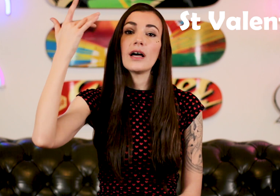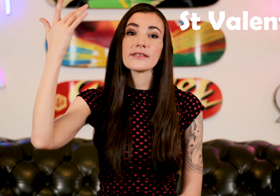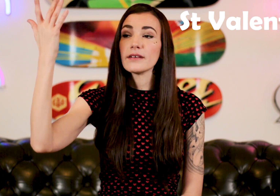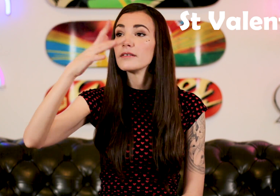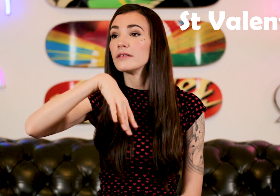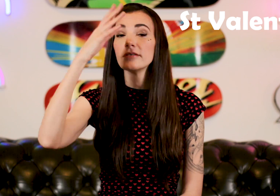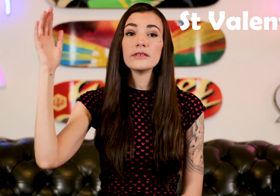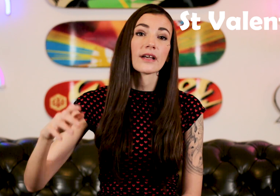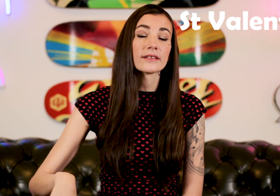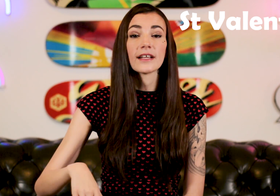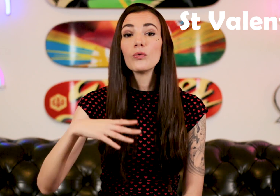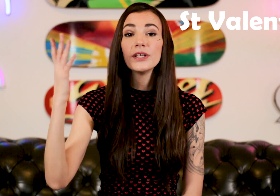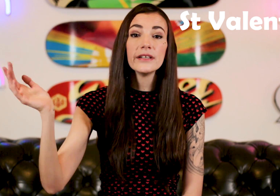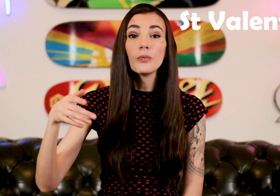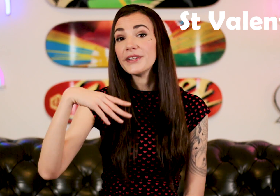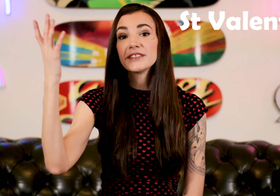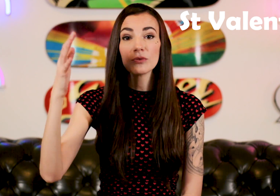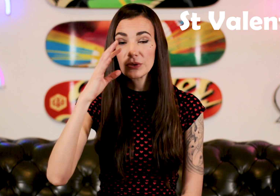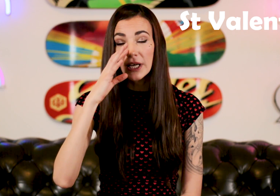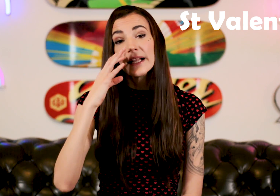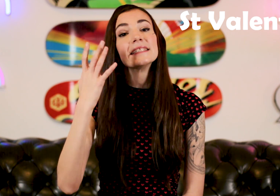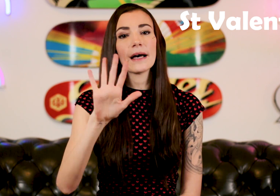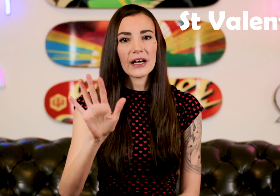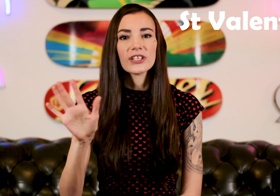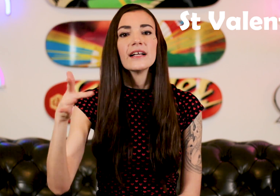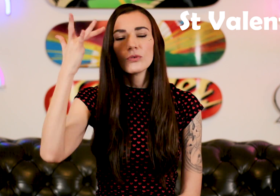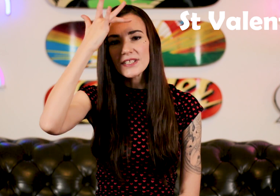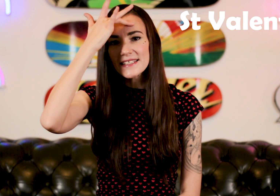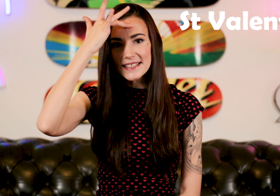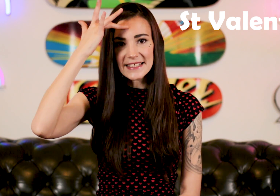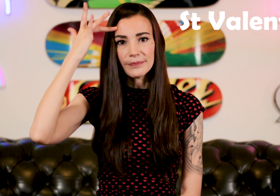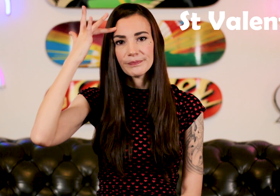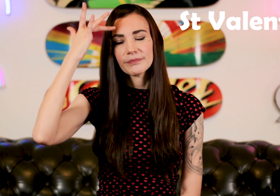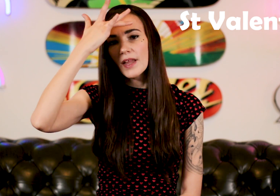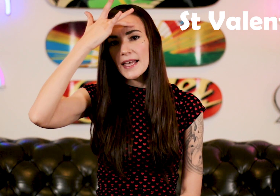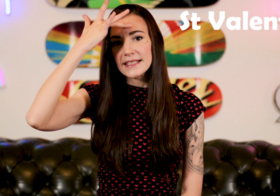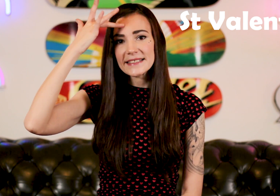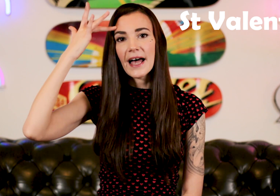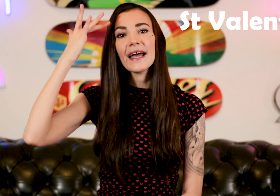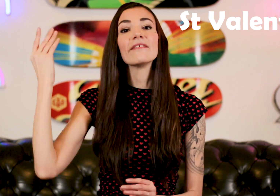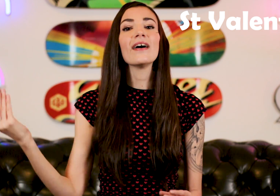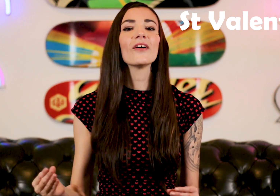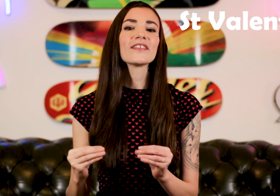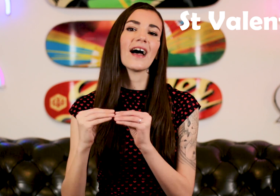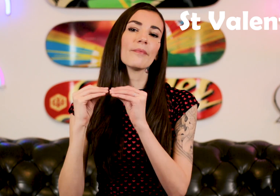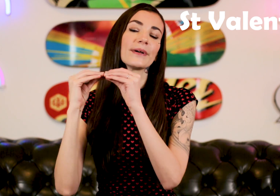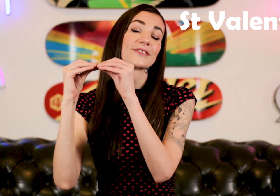la Saint-Louis, l'hôpital Saint-Louis, tout ça, ça marche. Hein. Donc ça c'est Saint. Saint et Valentin, parce que